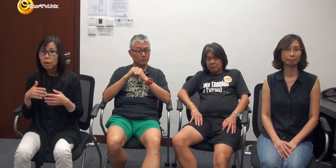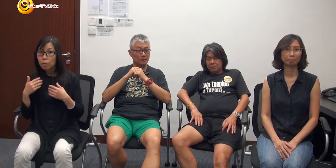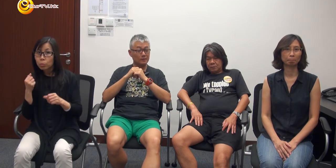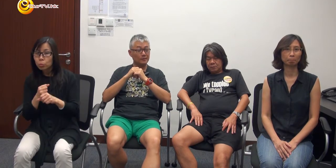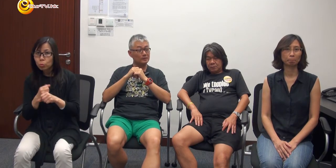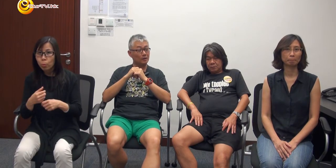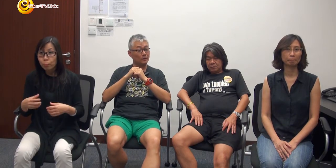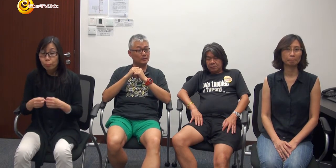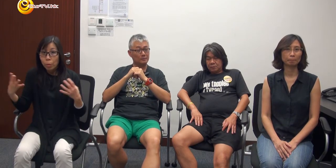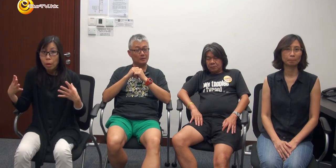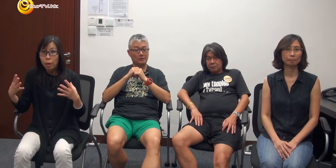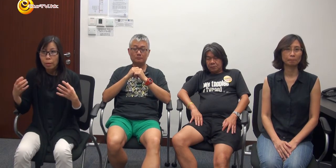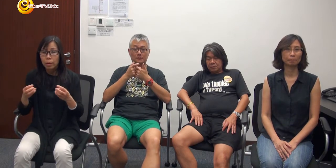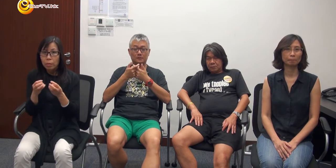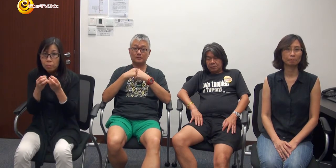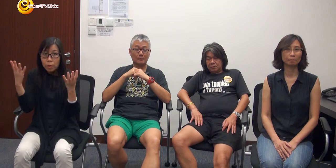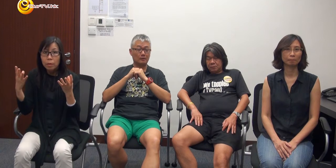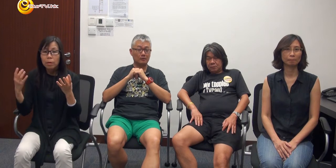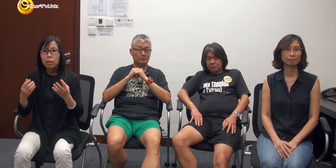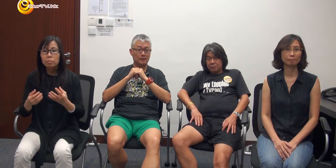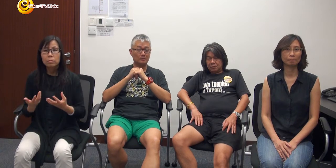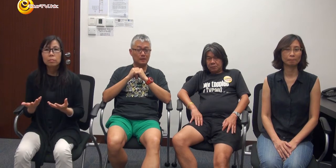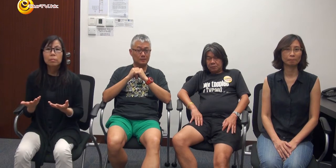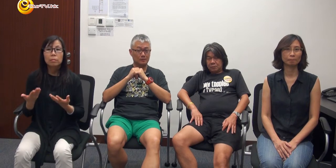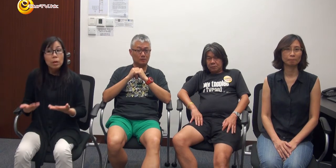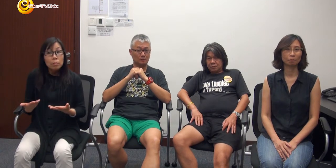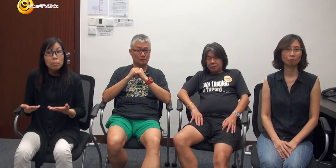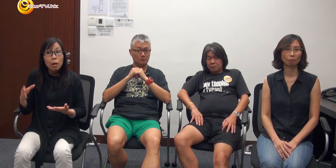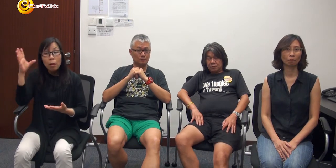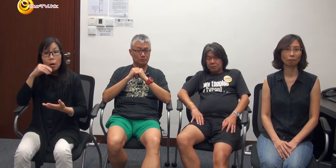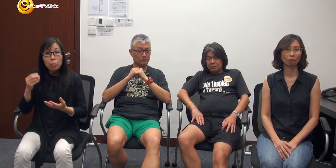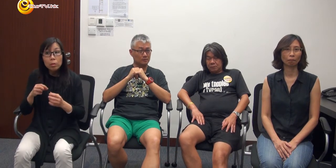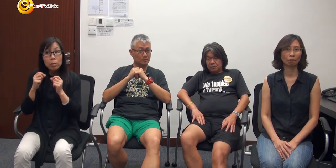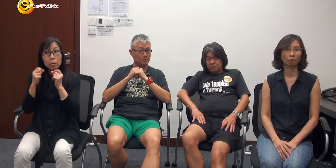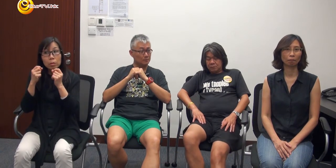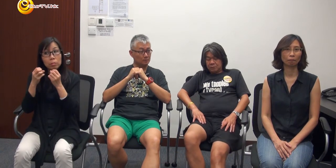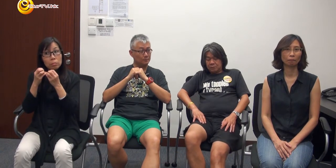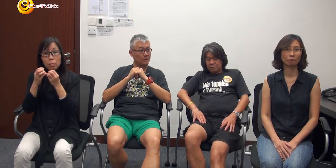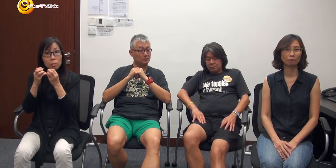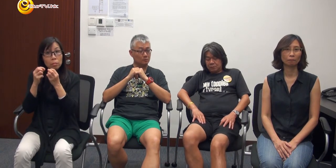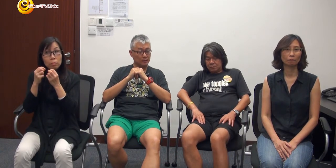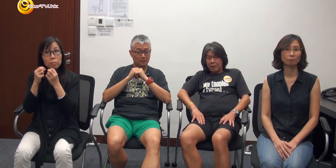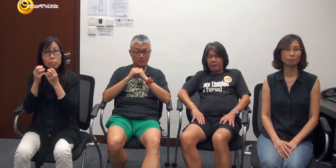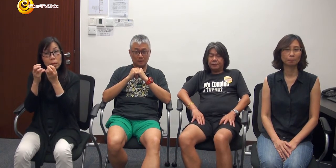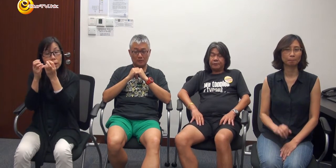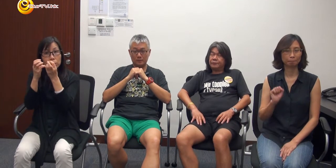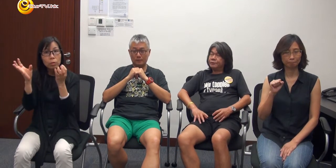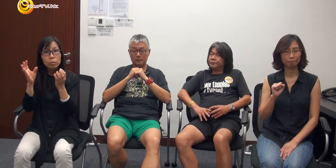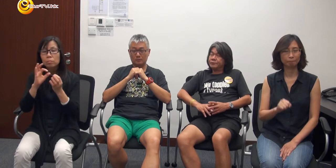件事發展落去會係點啊？咁坦白講，今晚解唔解決到，我本身就覺得今晚就未必解決到嘅。係因為個